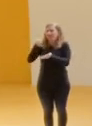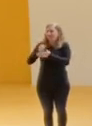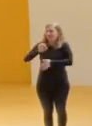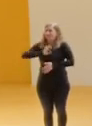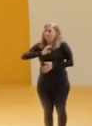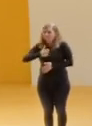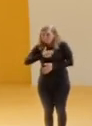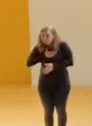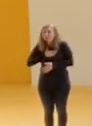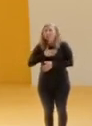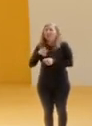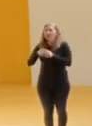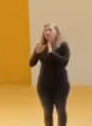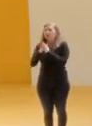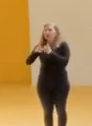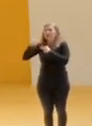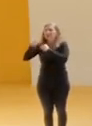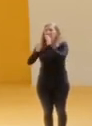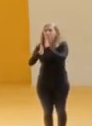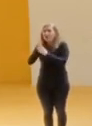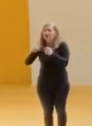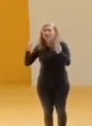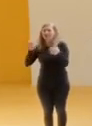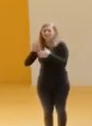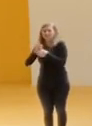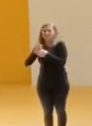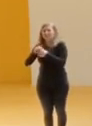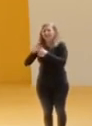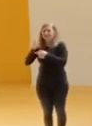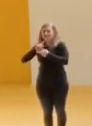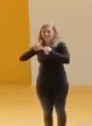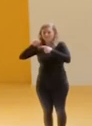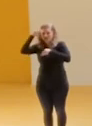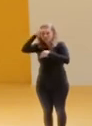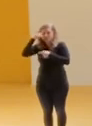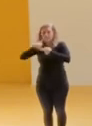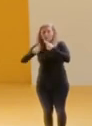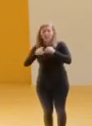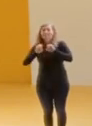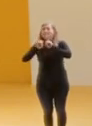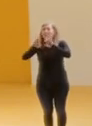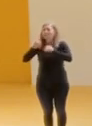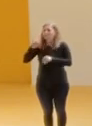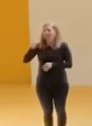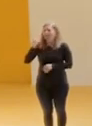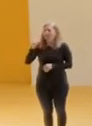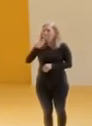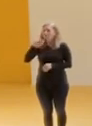książki Gwiezdne Wojny a filozofia polityki profesora Mateusza Machaja